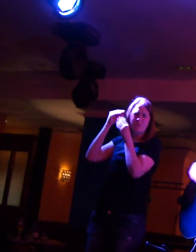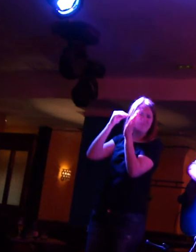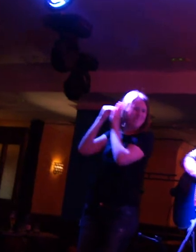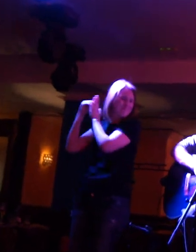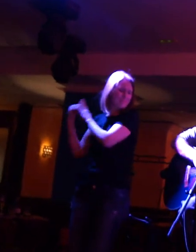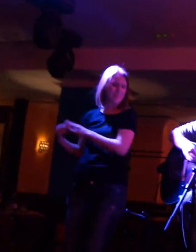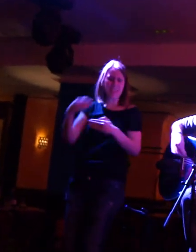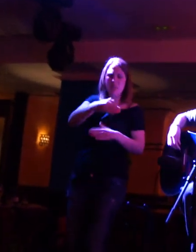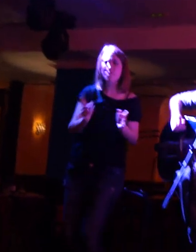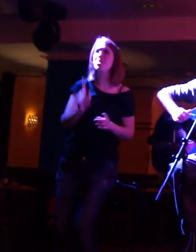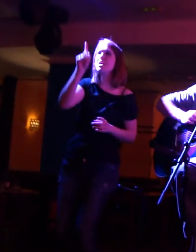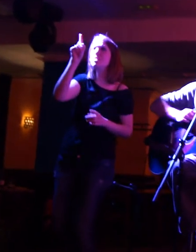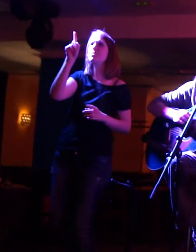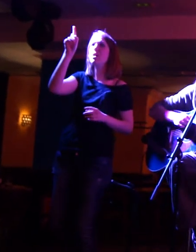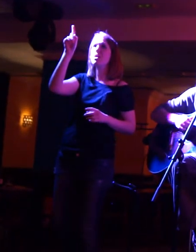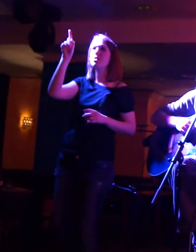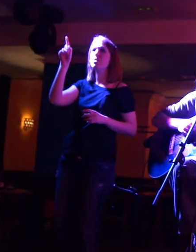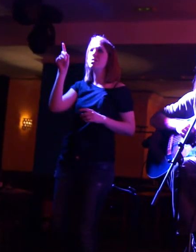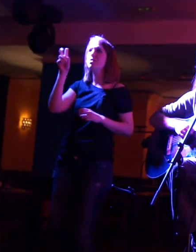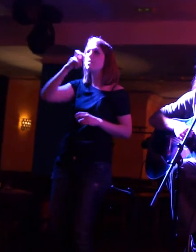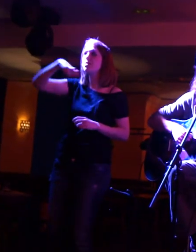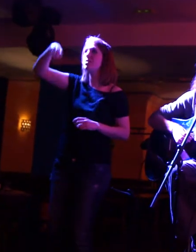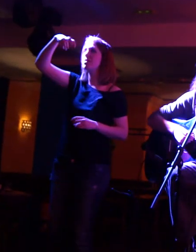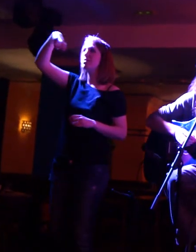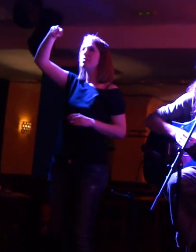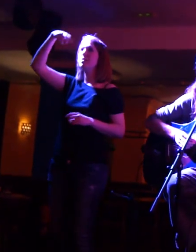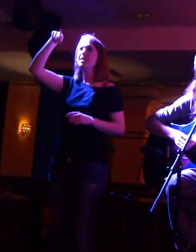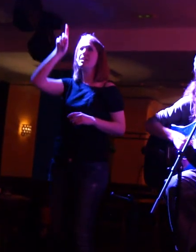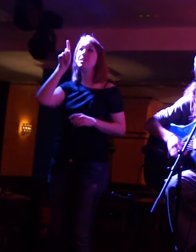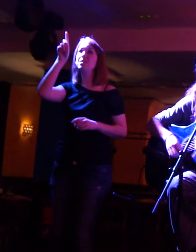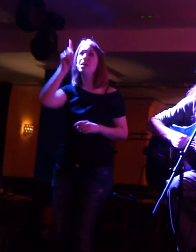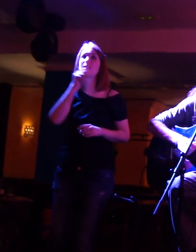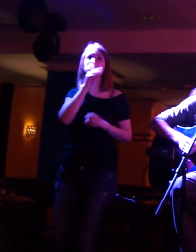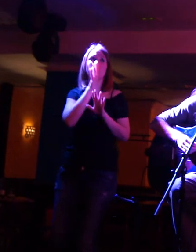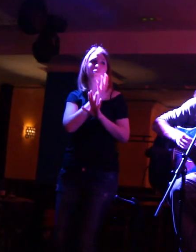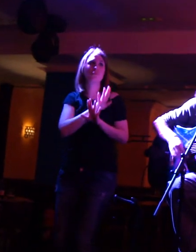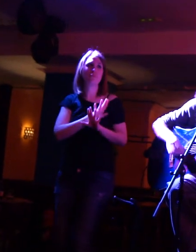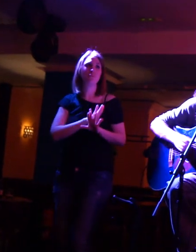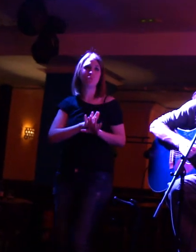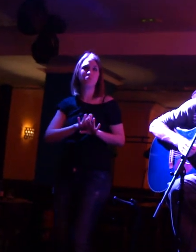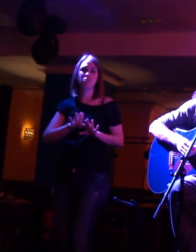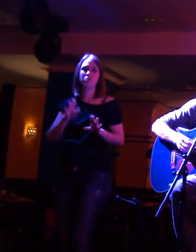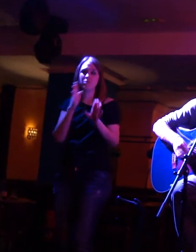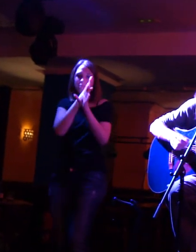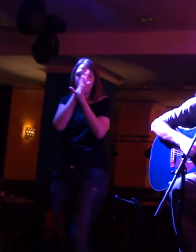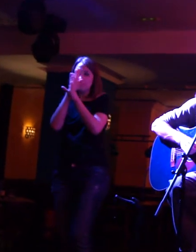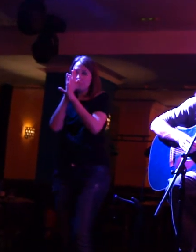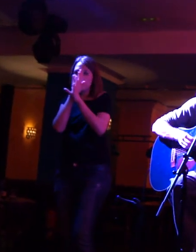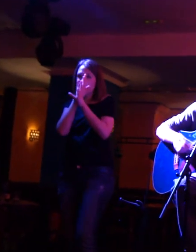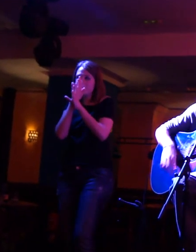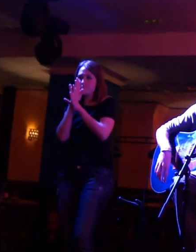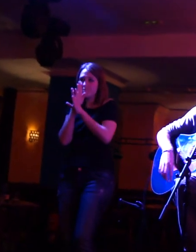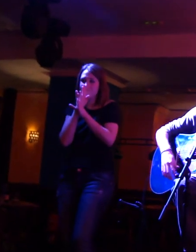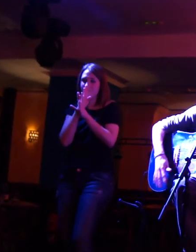en el desván donde se esconden los silencios, donde se esconden los silencios.